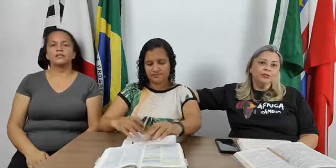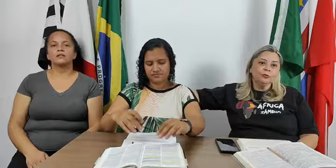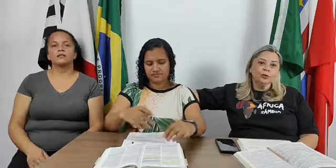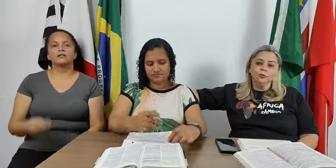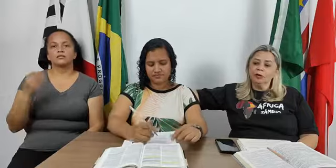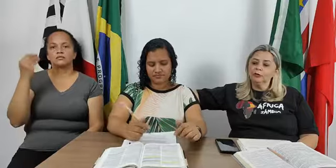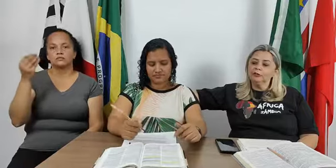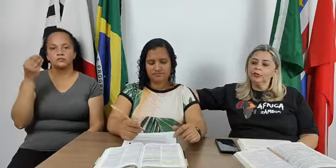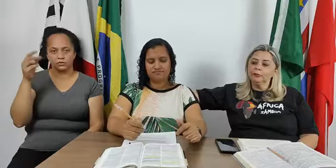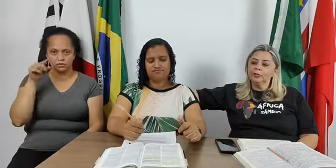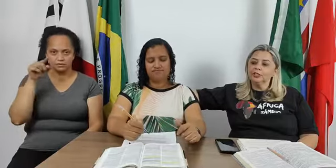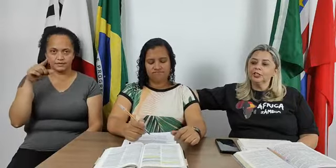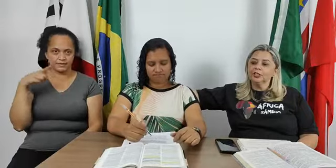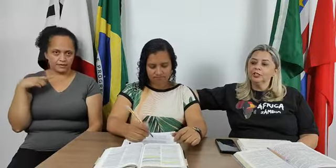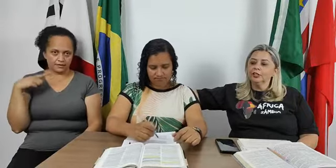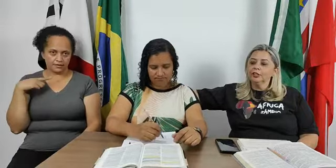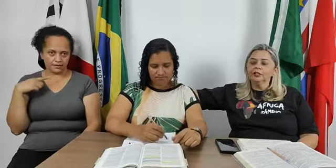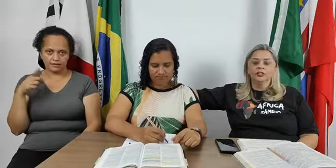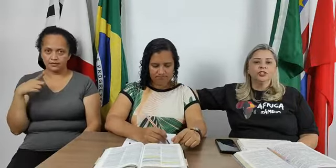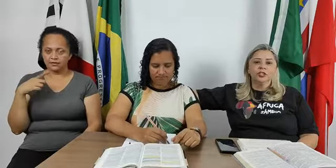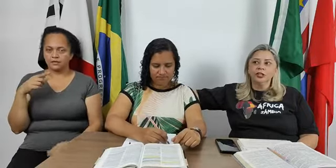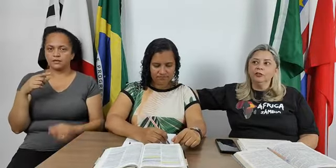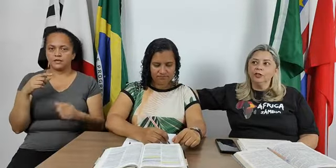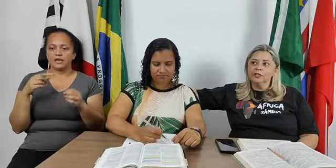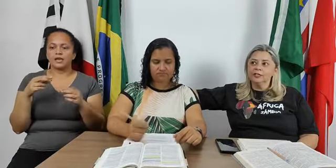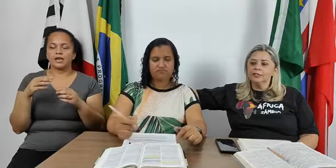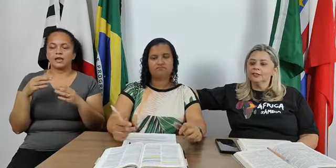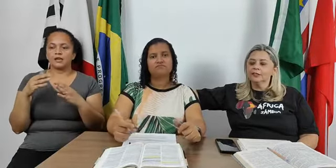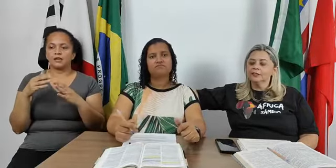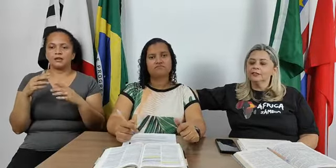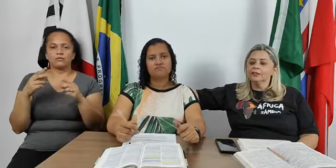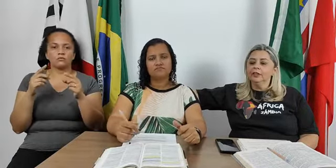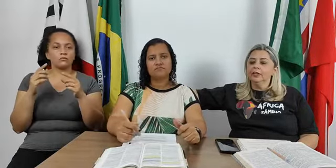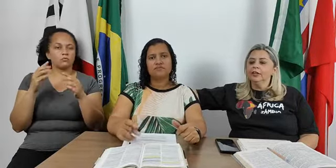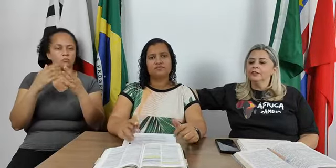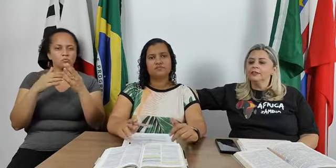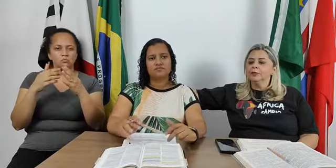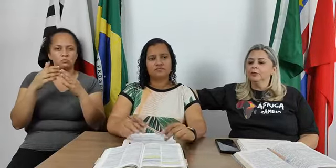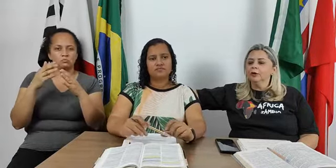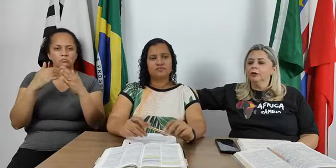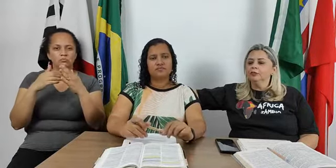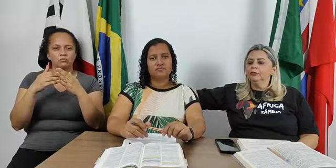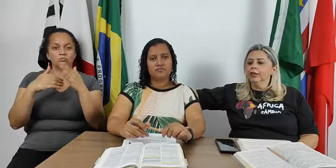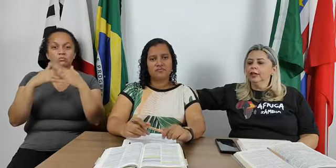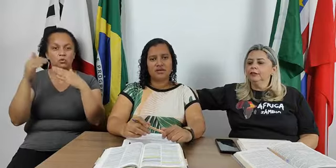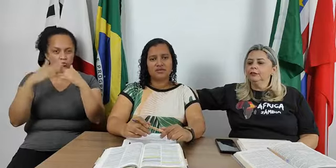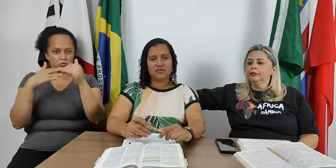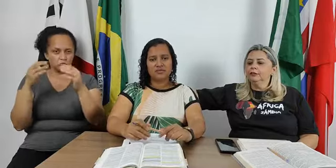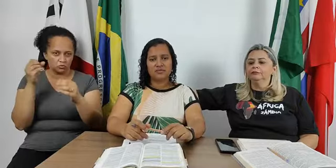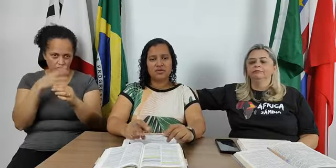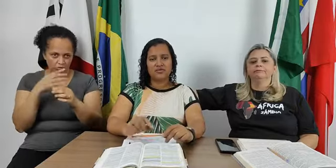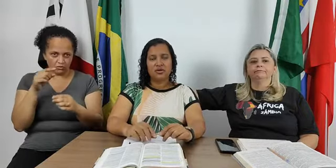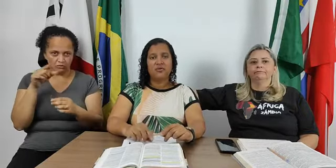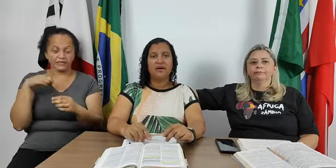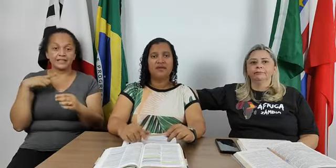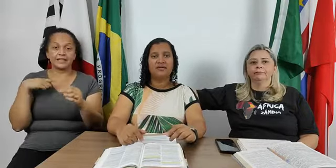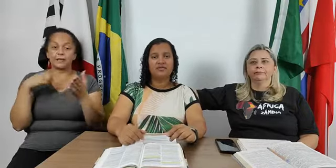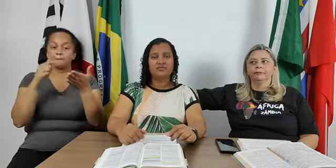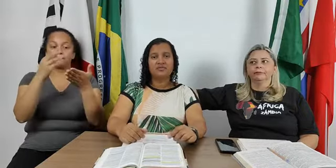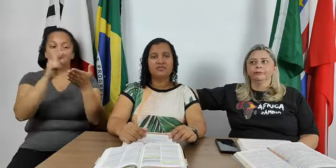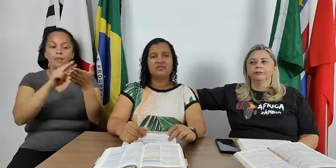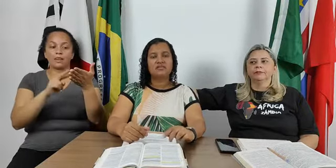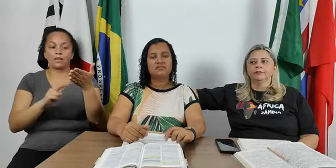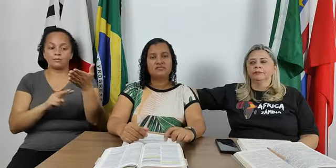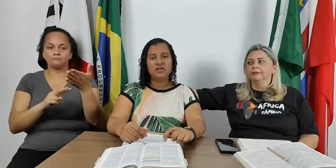Deus deixou um manual de vida pra gente. E a gente tem que conhecer esse manual, né? Exatamente.